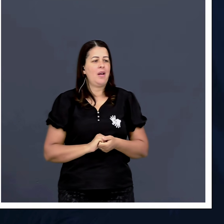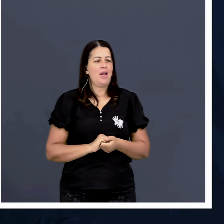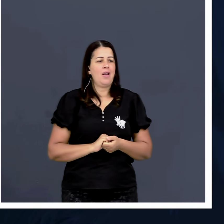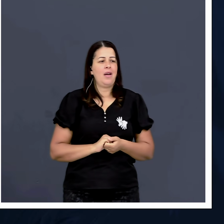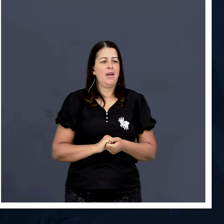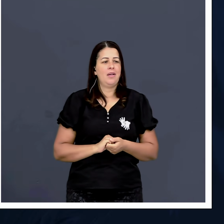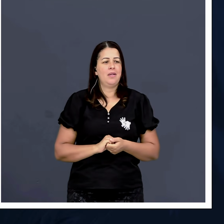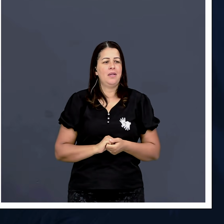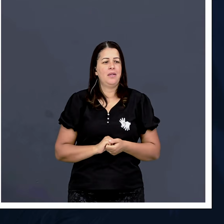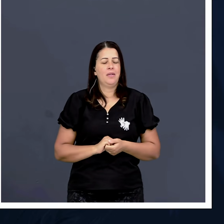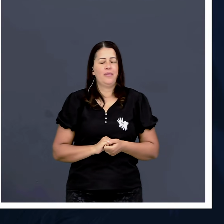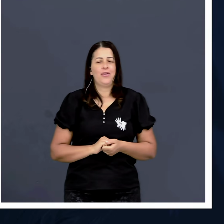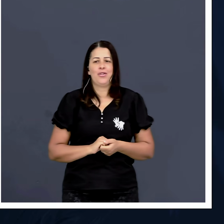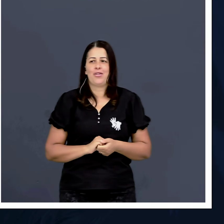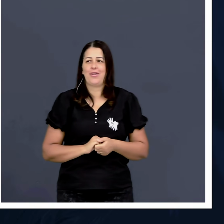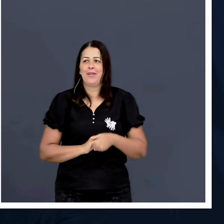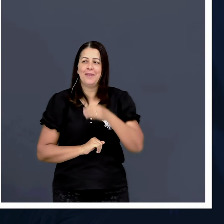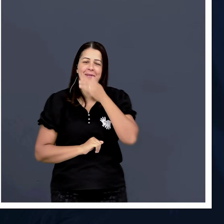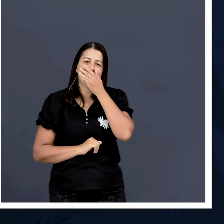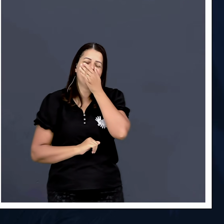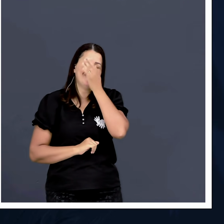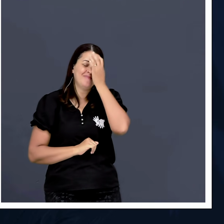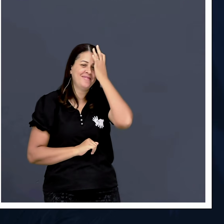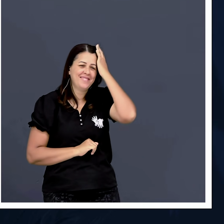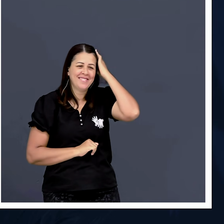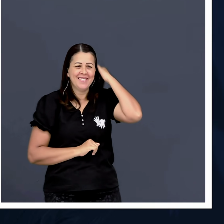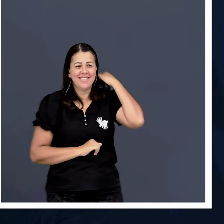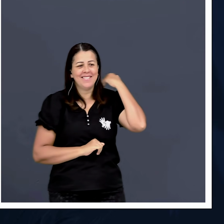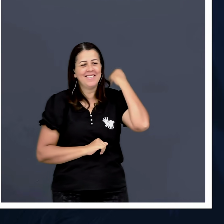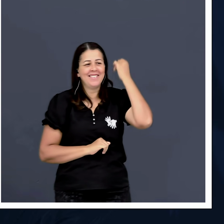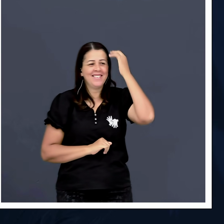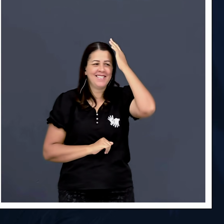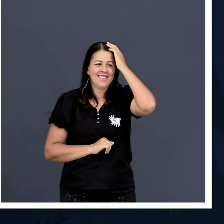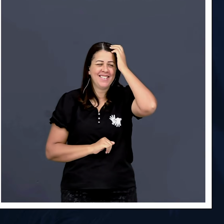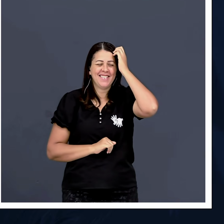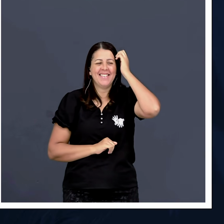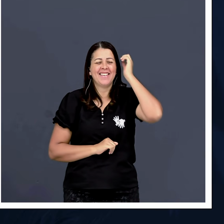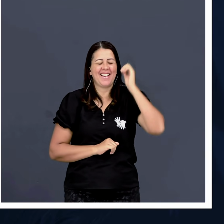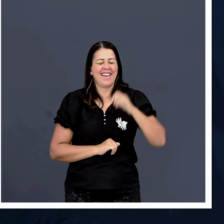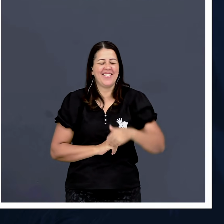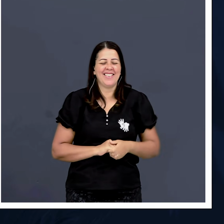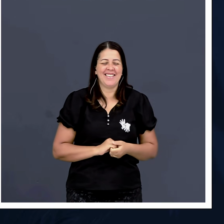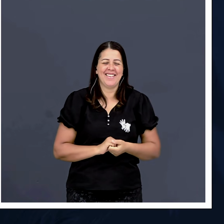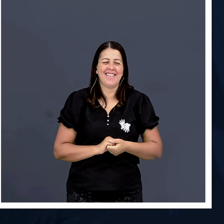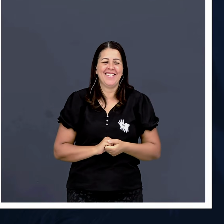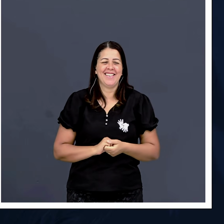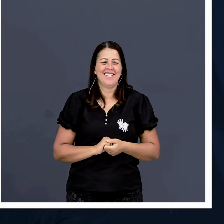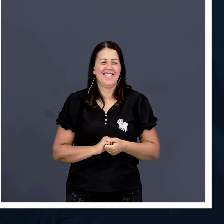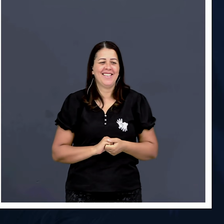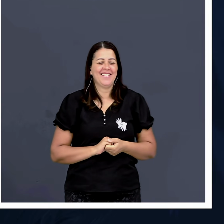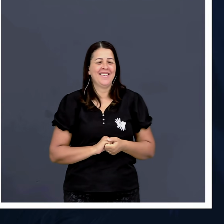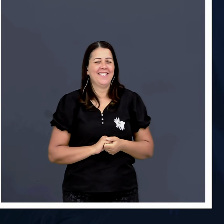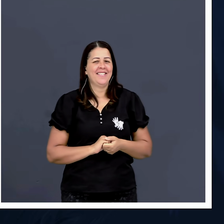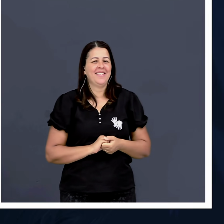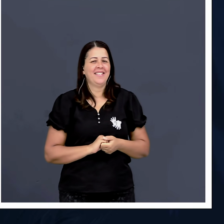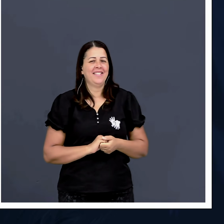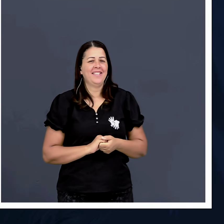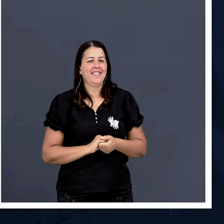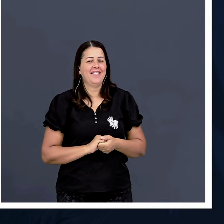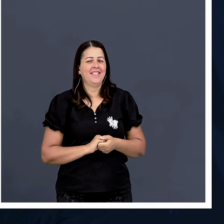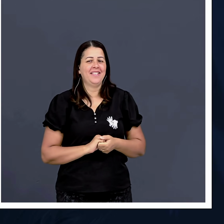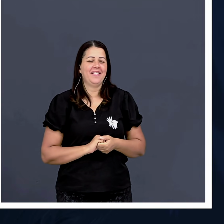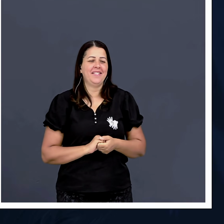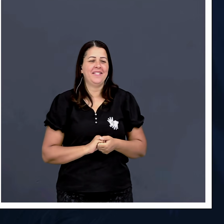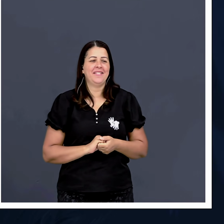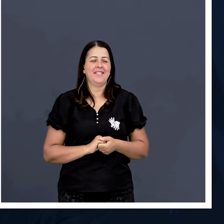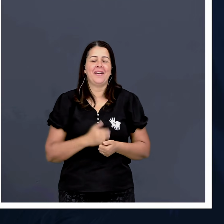a construir esses pilares que sustentam a nossa alegria. Hoje o Senhor nos chama para conhecê-lo mais